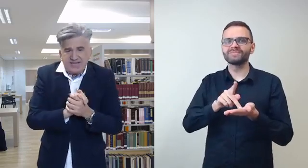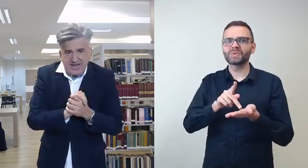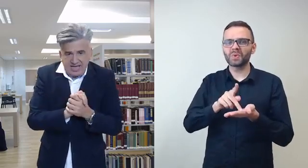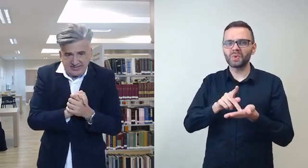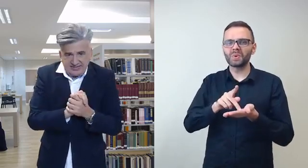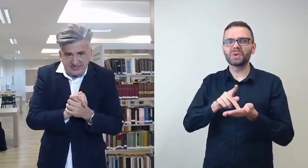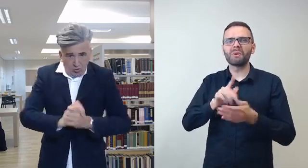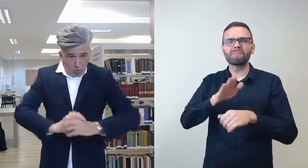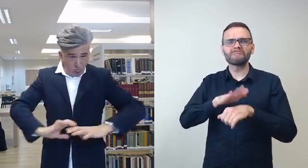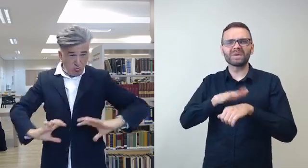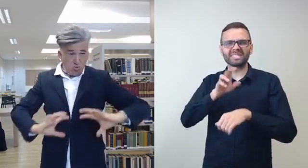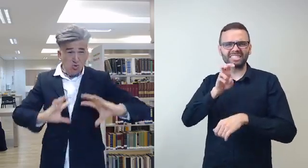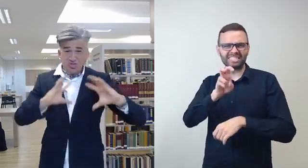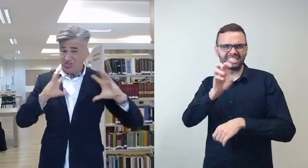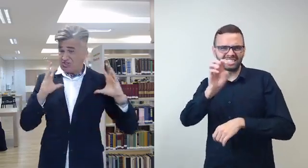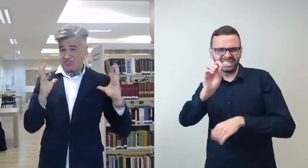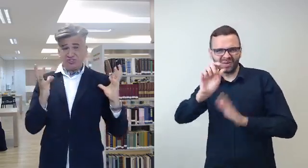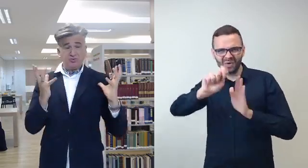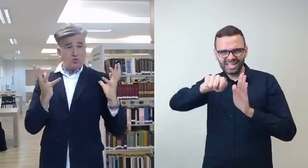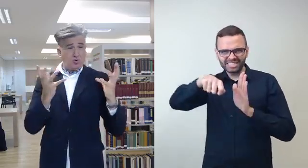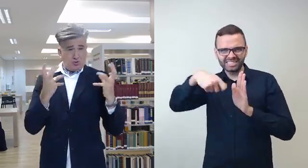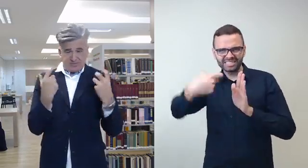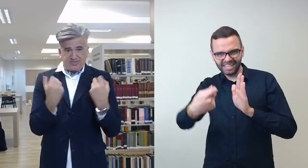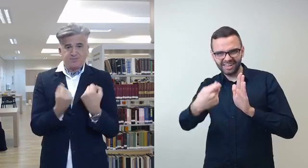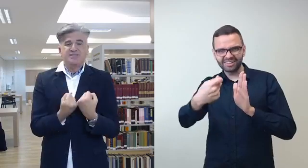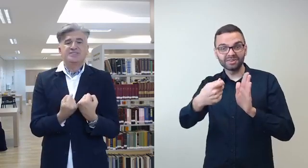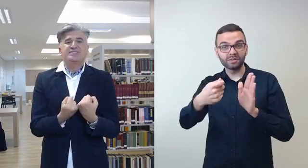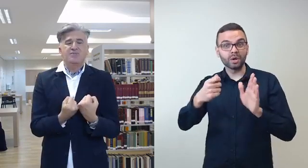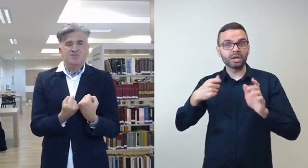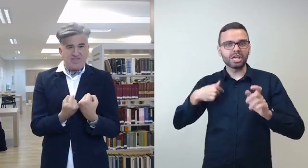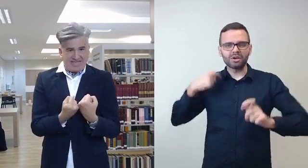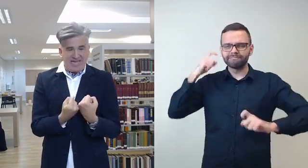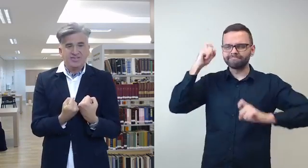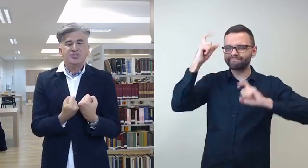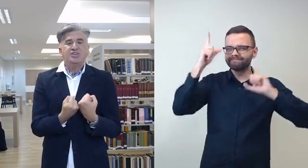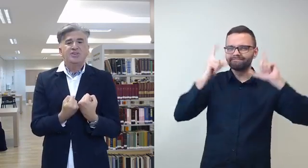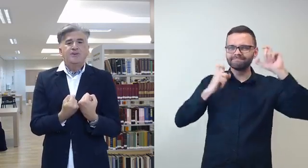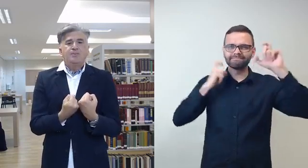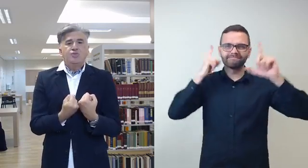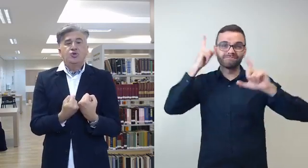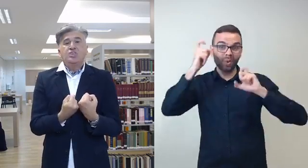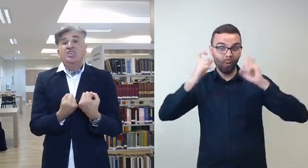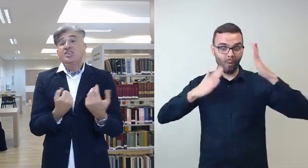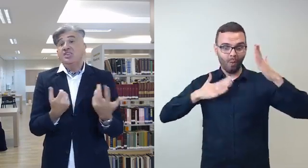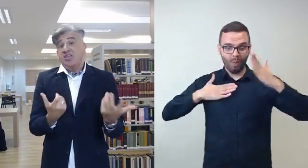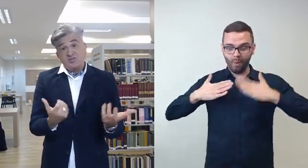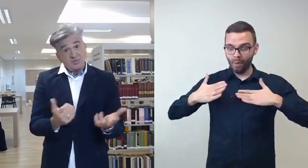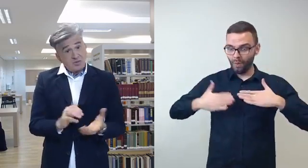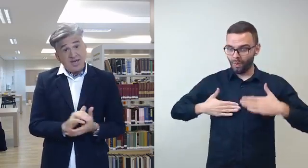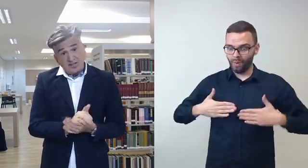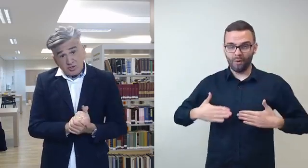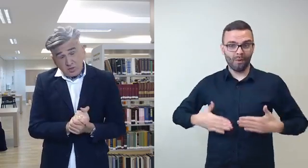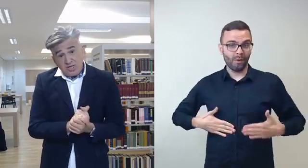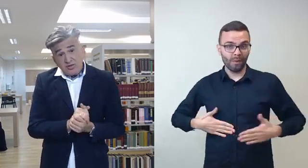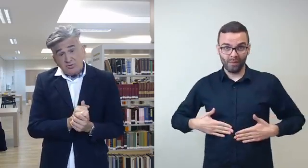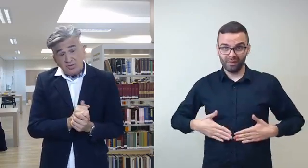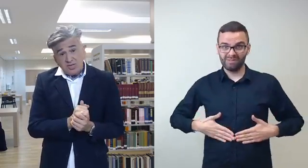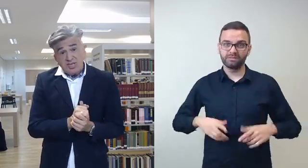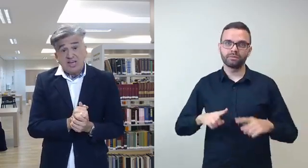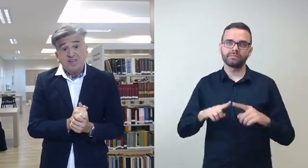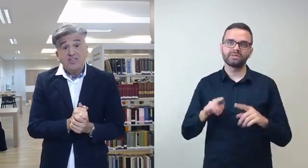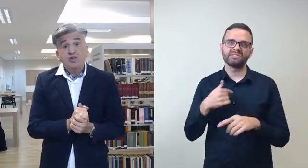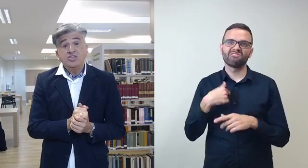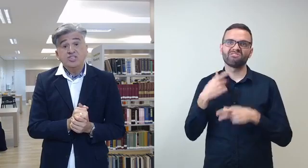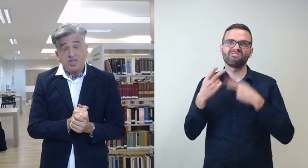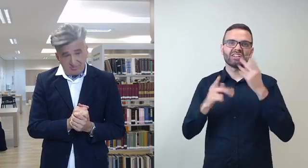50 sinais com muitíssimo corpo e expressão e verdade do que 500 com cara de joelho,